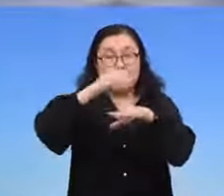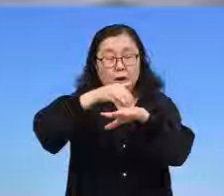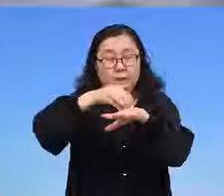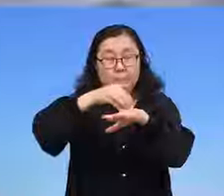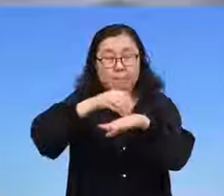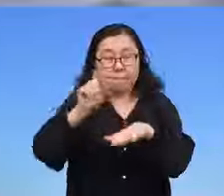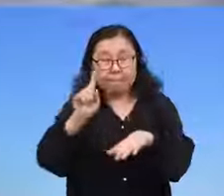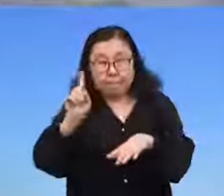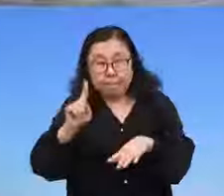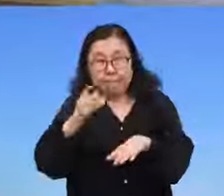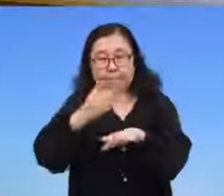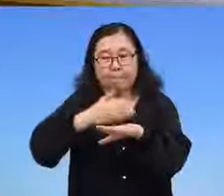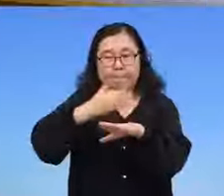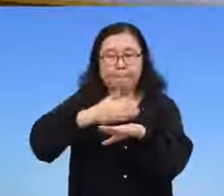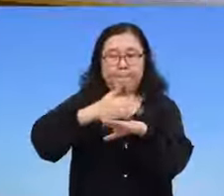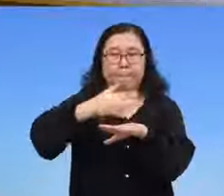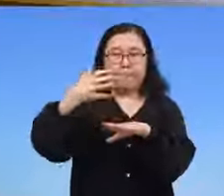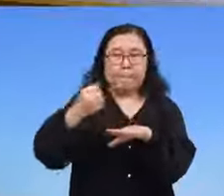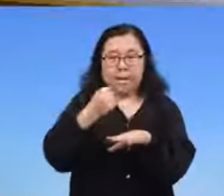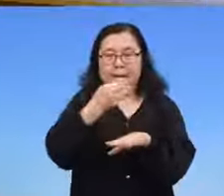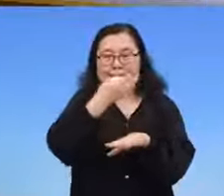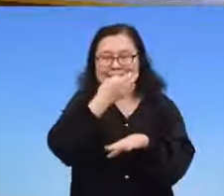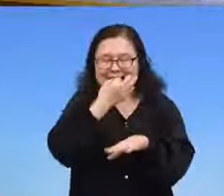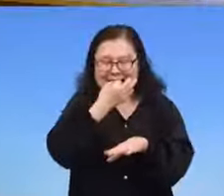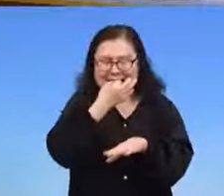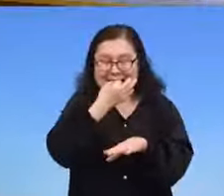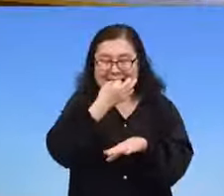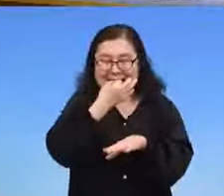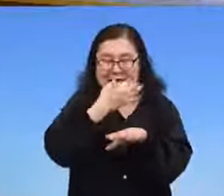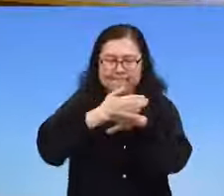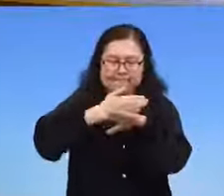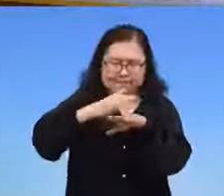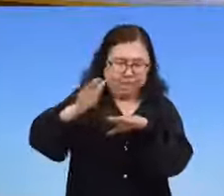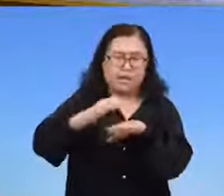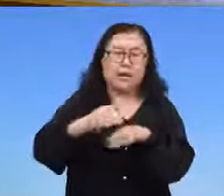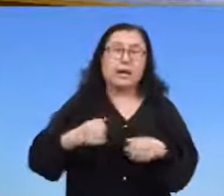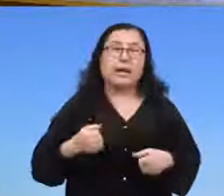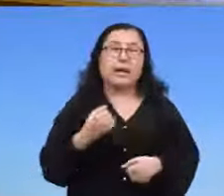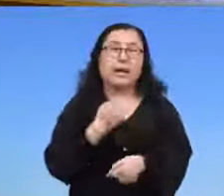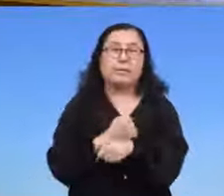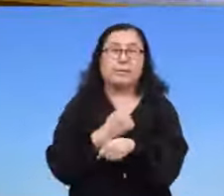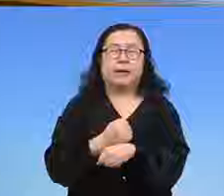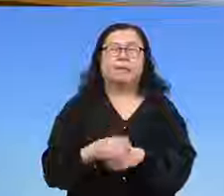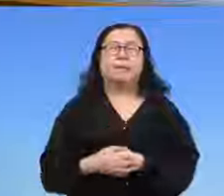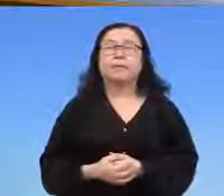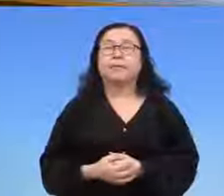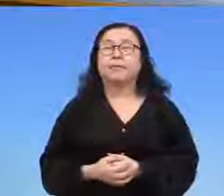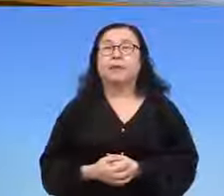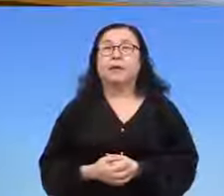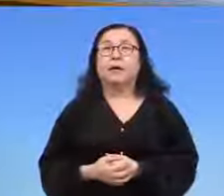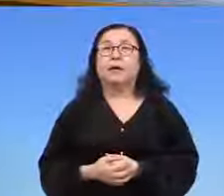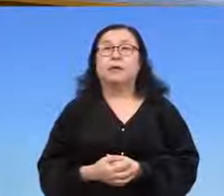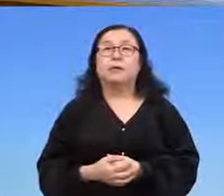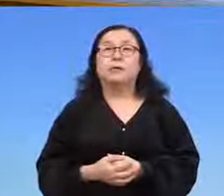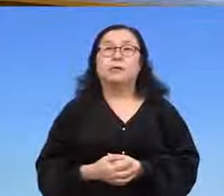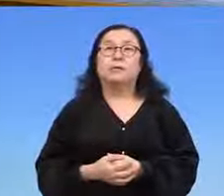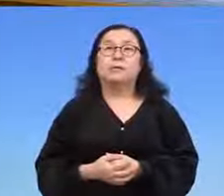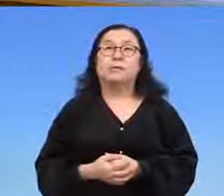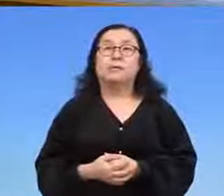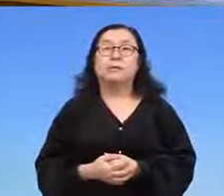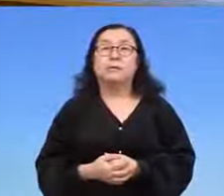훈련이 뭡니까? 감사로 탐욕을 밀어내기 훈련. 제가 이렇게 제목을 잡아봤습니다.